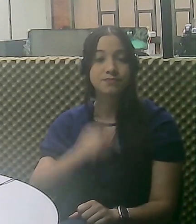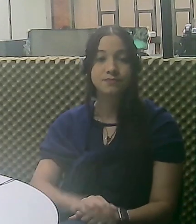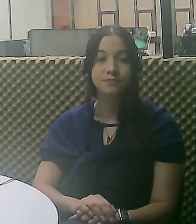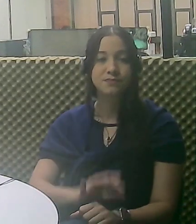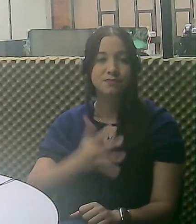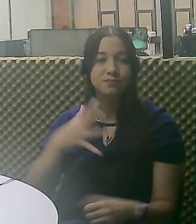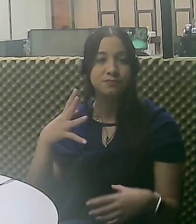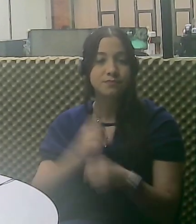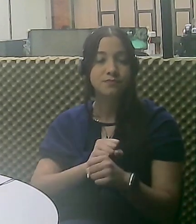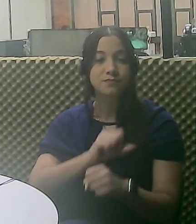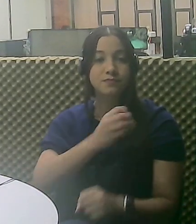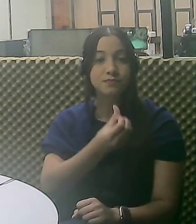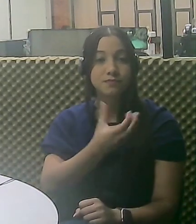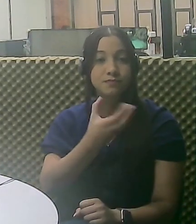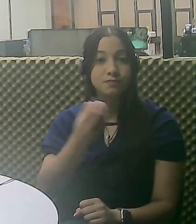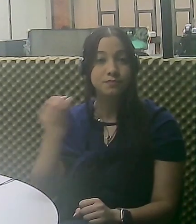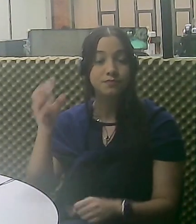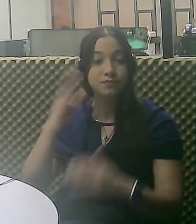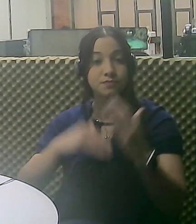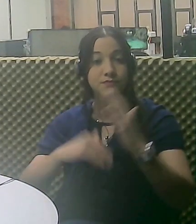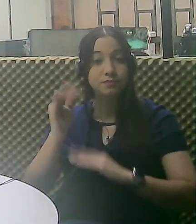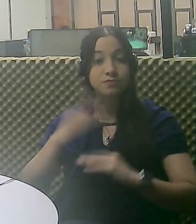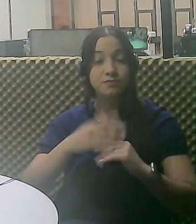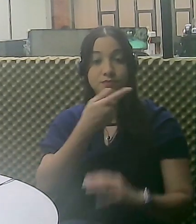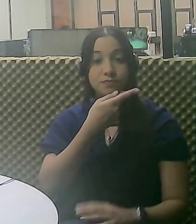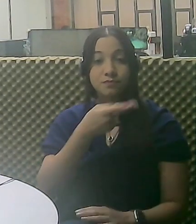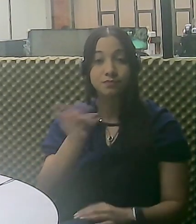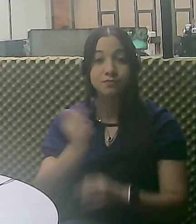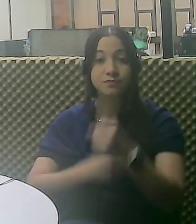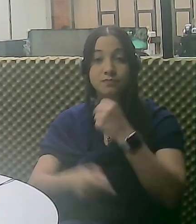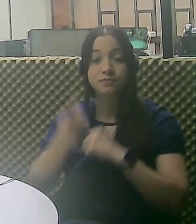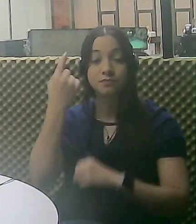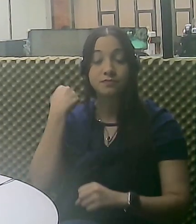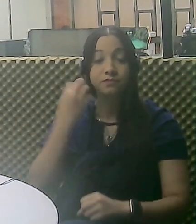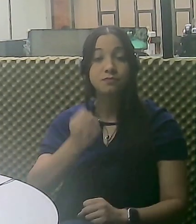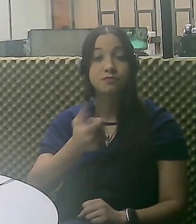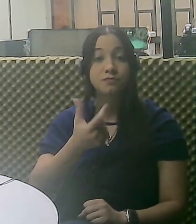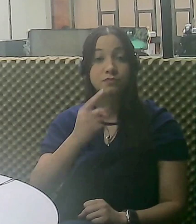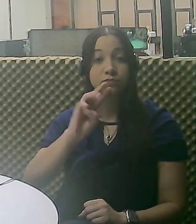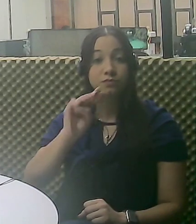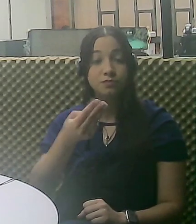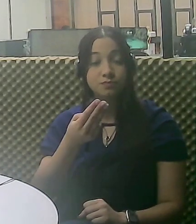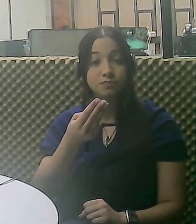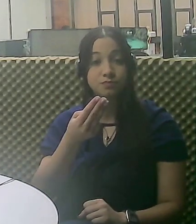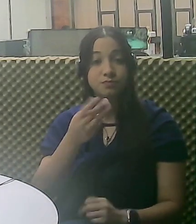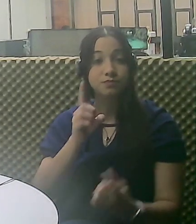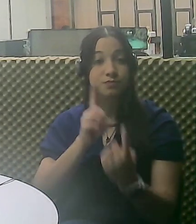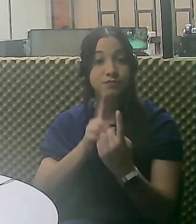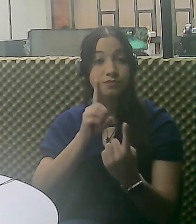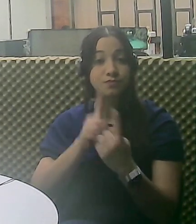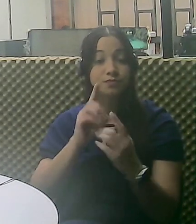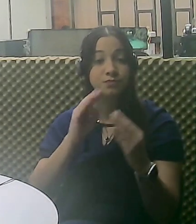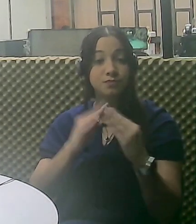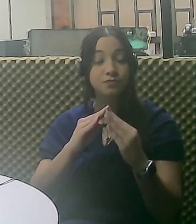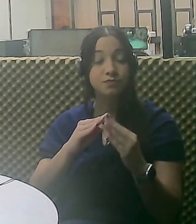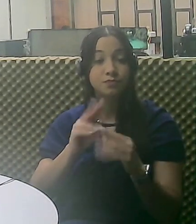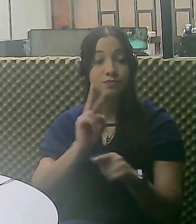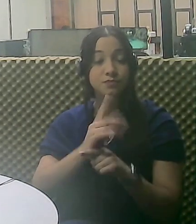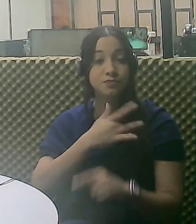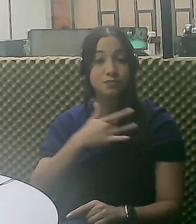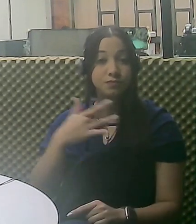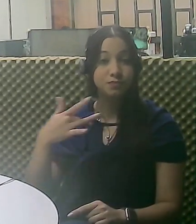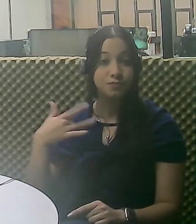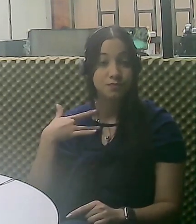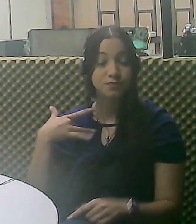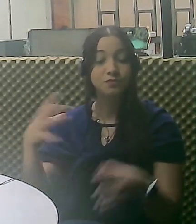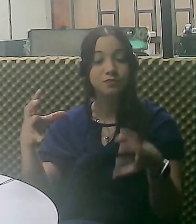São mais ou menos 600 profissionais, que só de visitas domiciliares no ano passado foram quase 1 milhão de atendimentos para cuidar da nossa saúde. Agora,